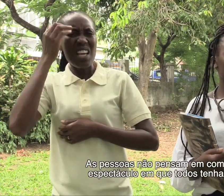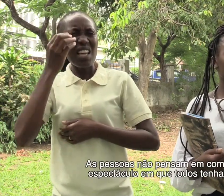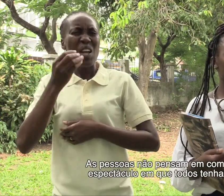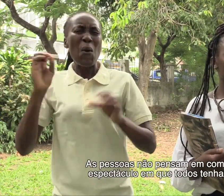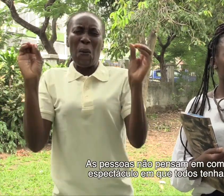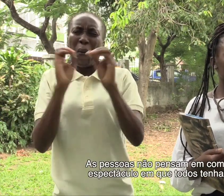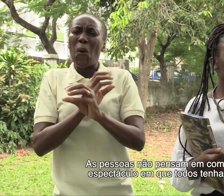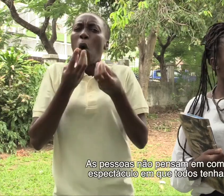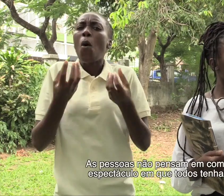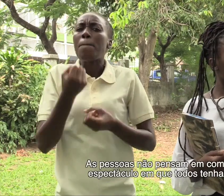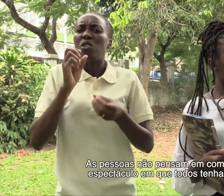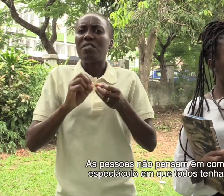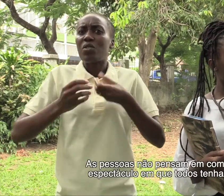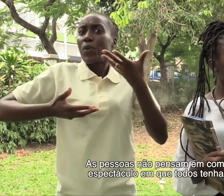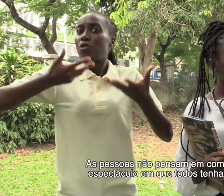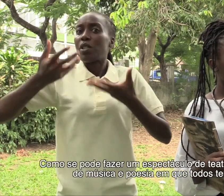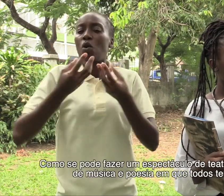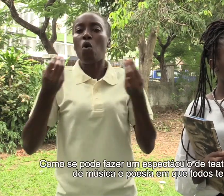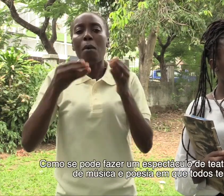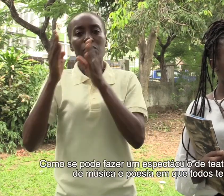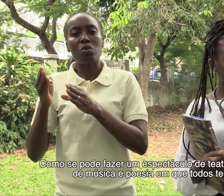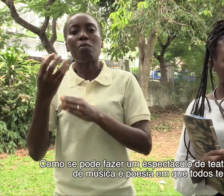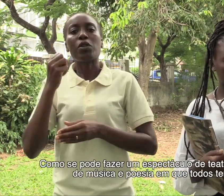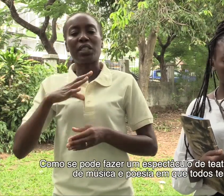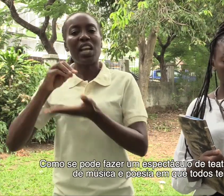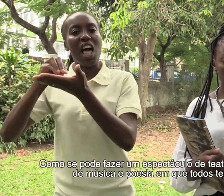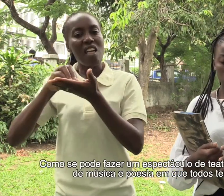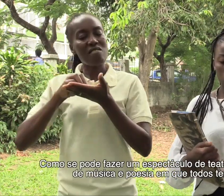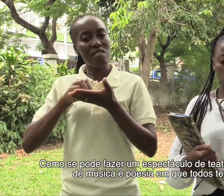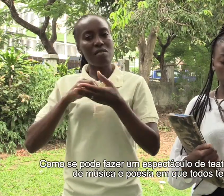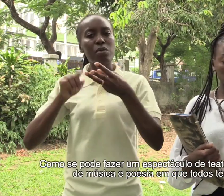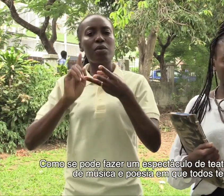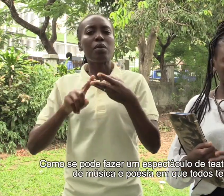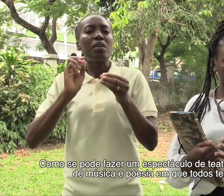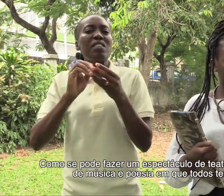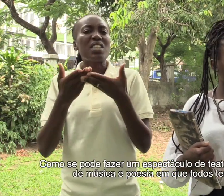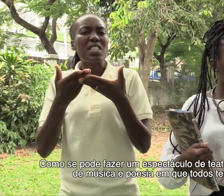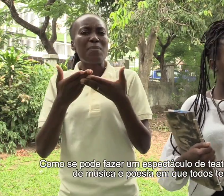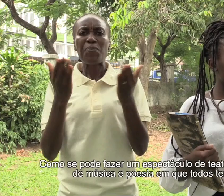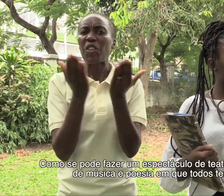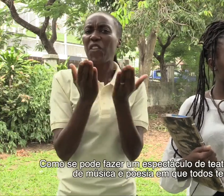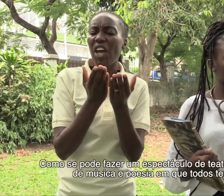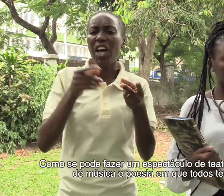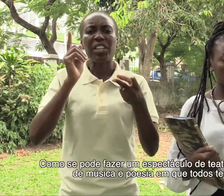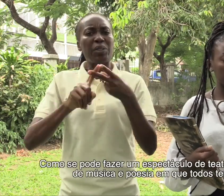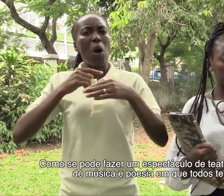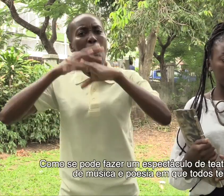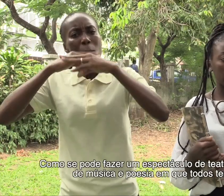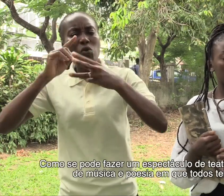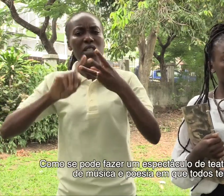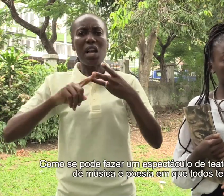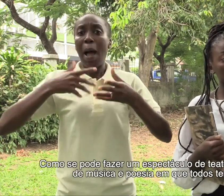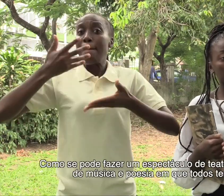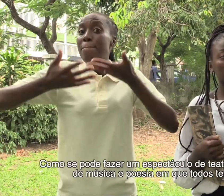fazer um espetáculo e que todo mundo tenha acesso. Como é nós podemos fazer um espetáculo de teatro, uma apresentação de música, de